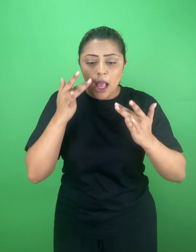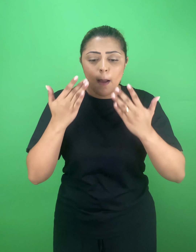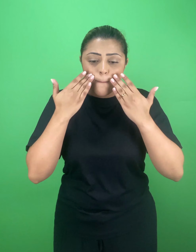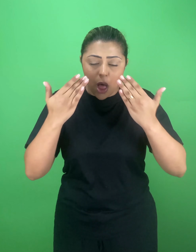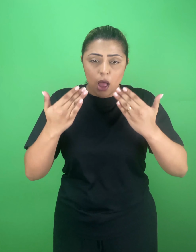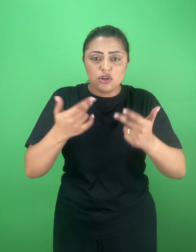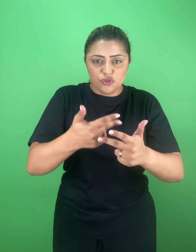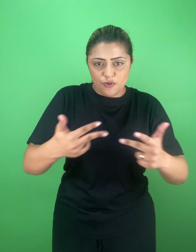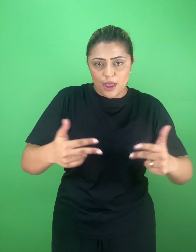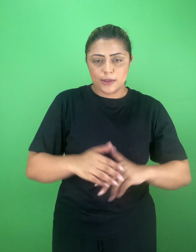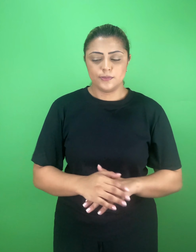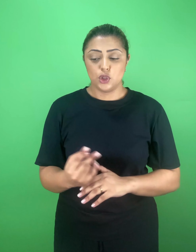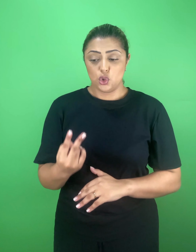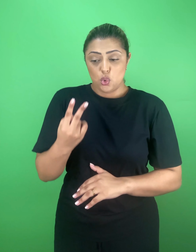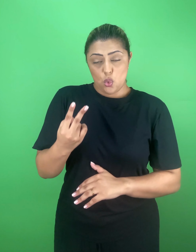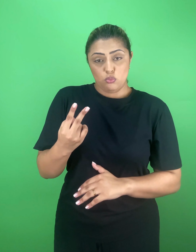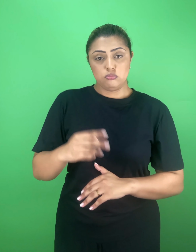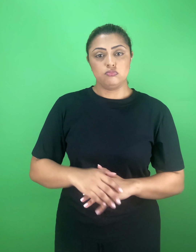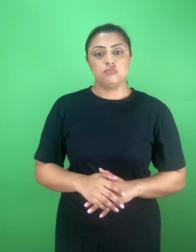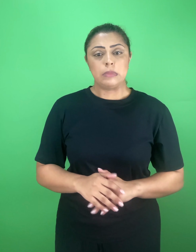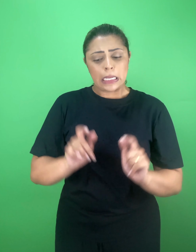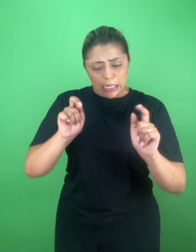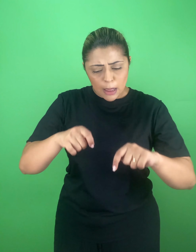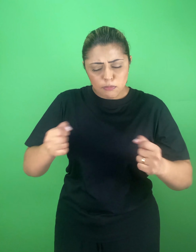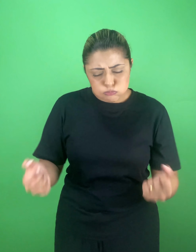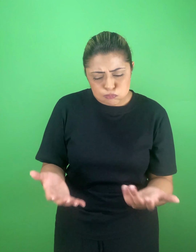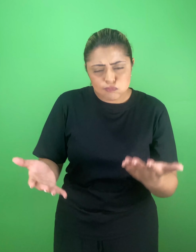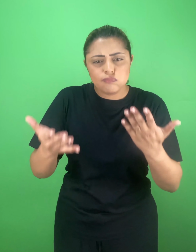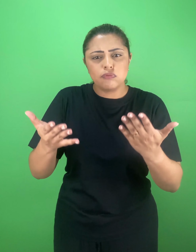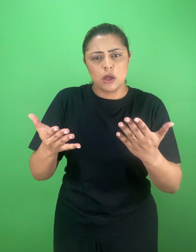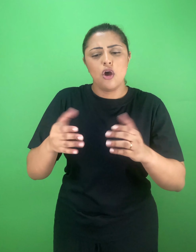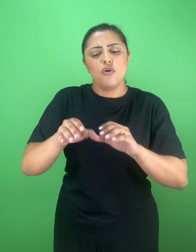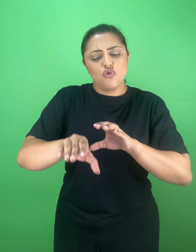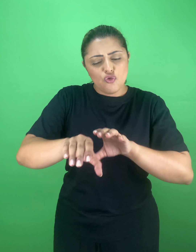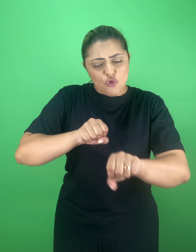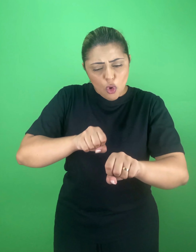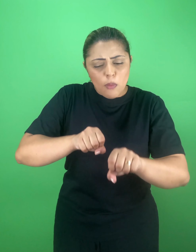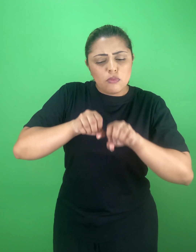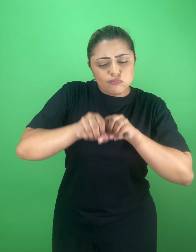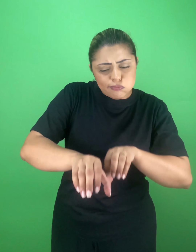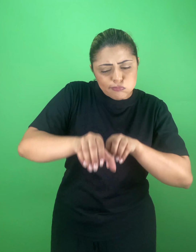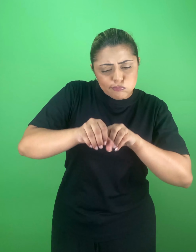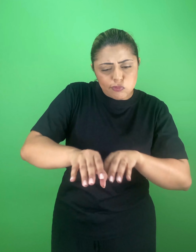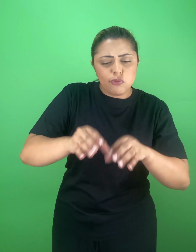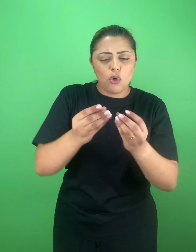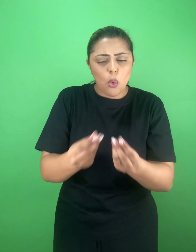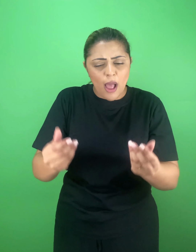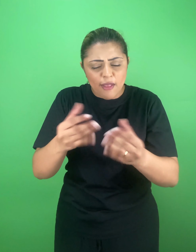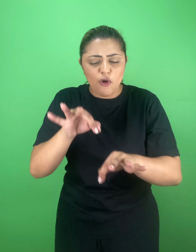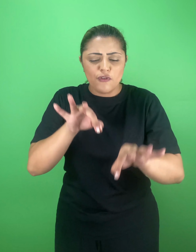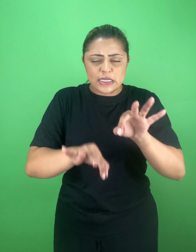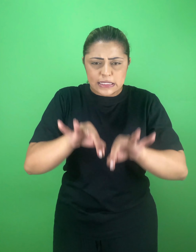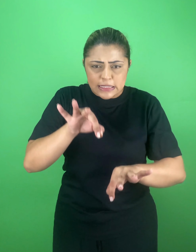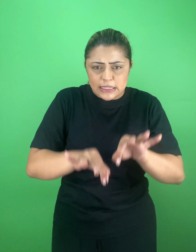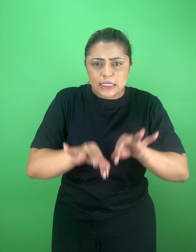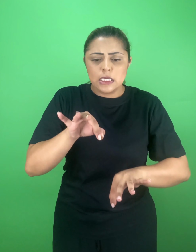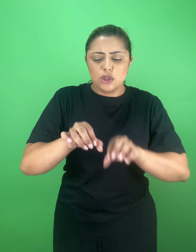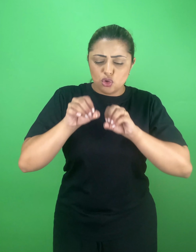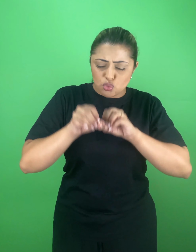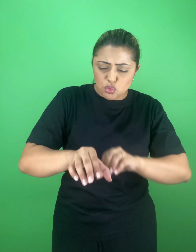2. Ações de capacitação, formação e qualificação Tais como oficinas, cursos e ações educativas